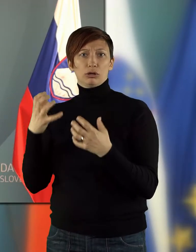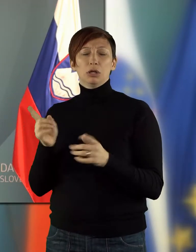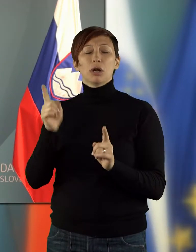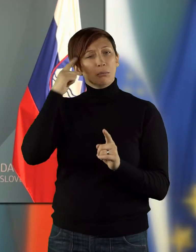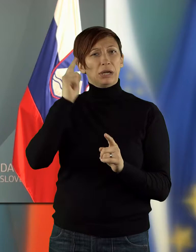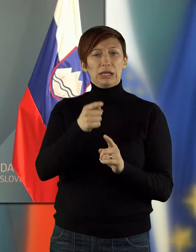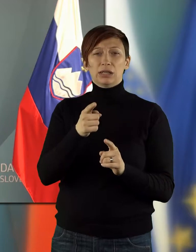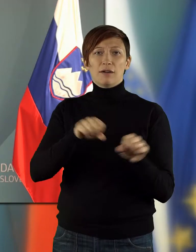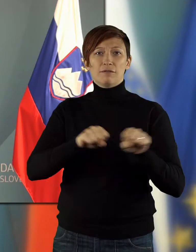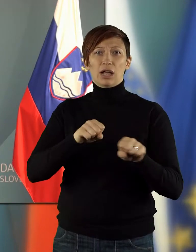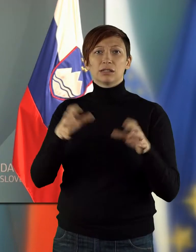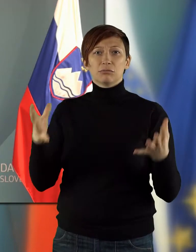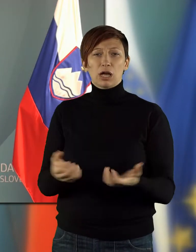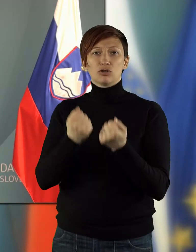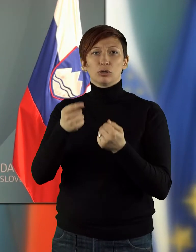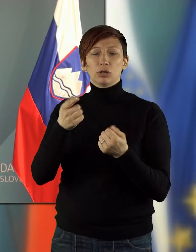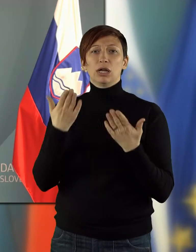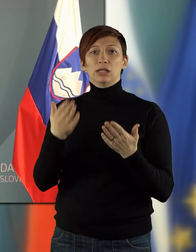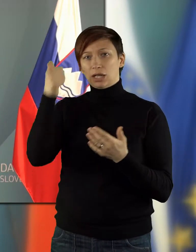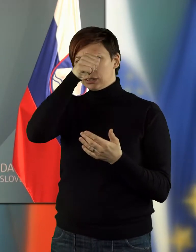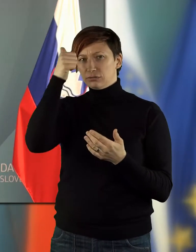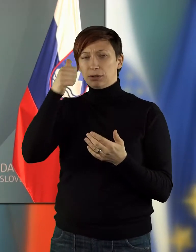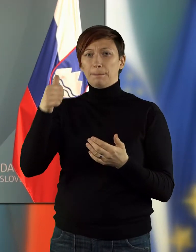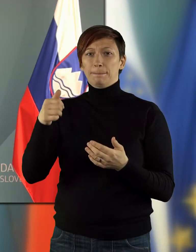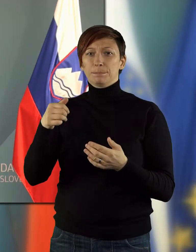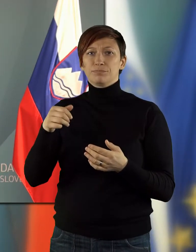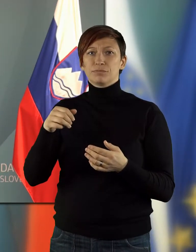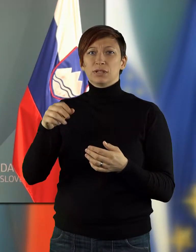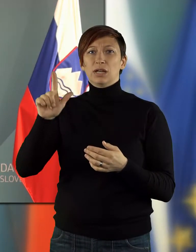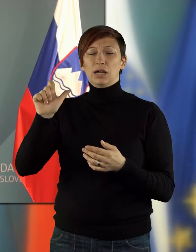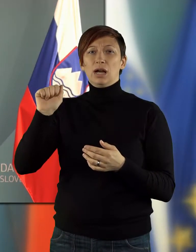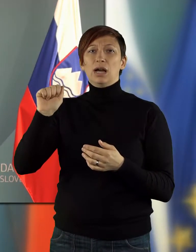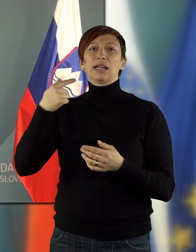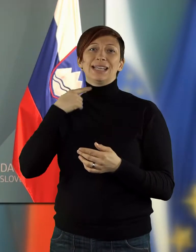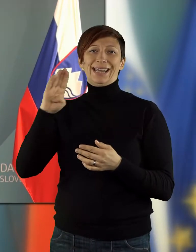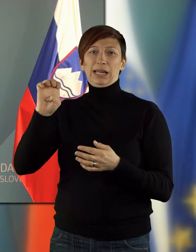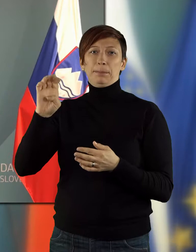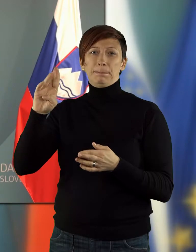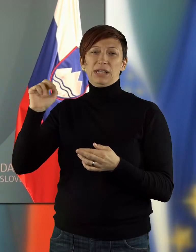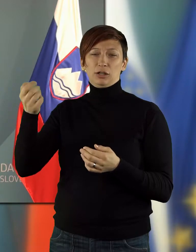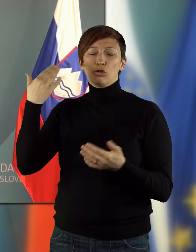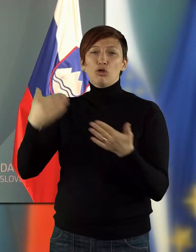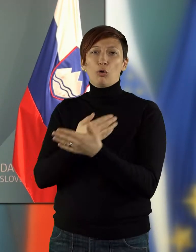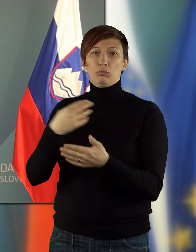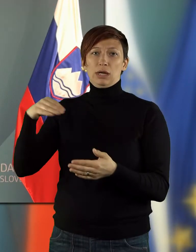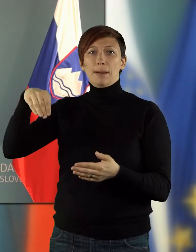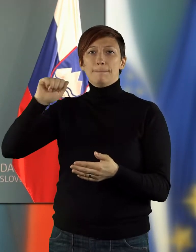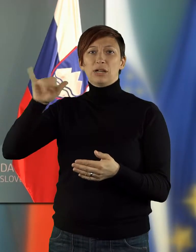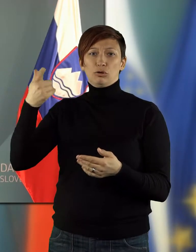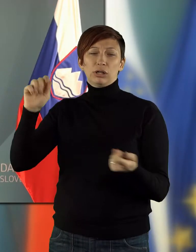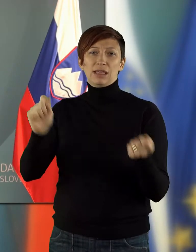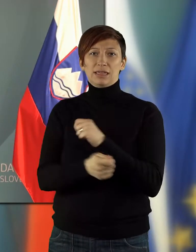odstopu in kaj menite, da je vlada s tem rešila, ko je danes imenovala gospoda Alena Gedarja, glede na to, da je gospod Gedar